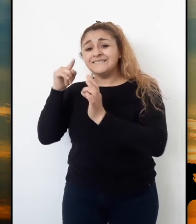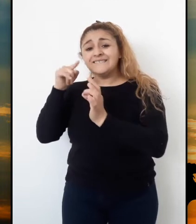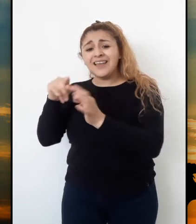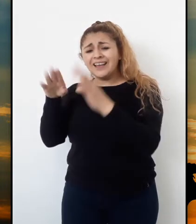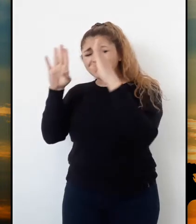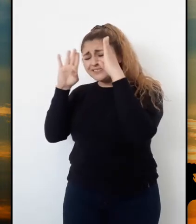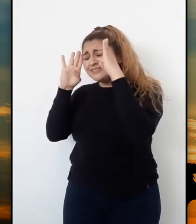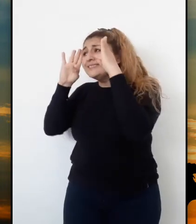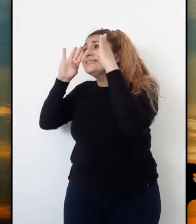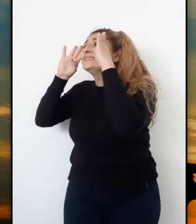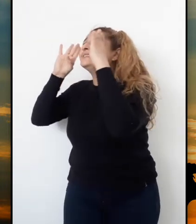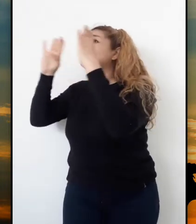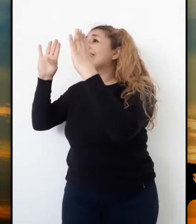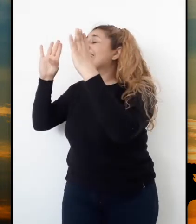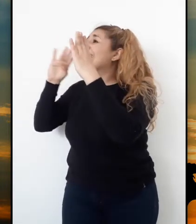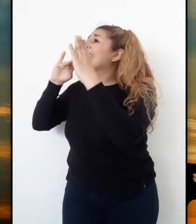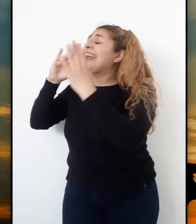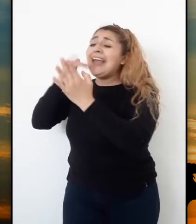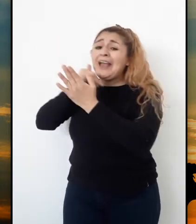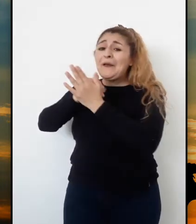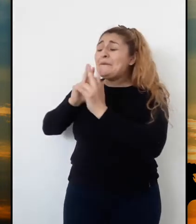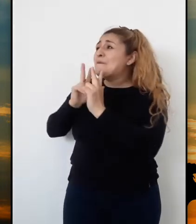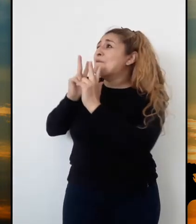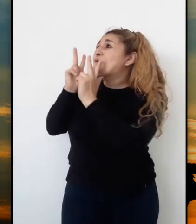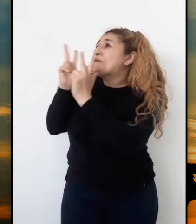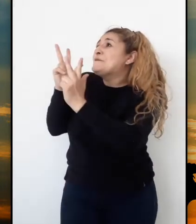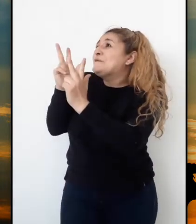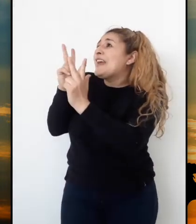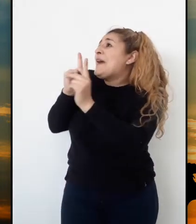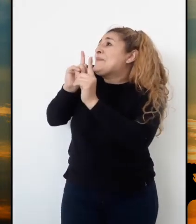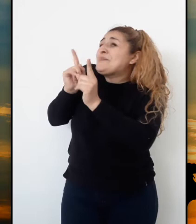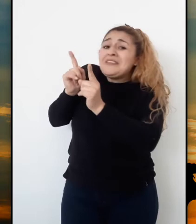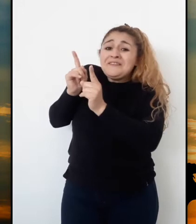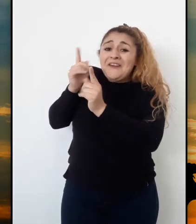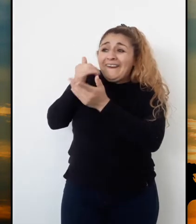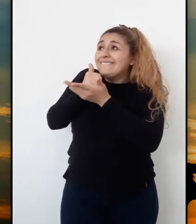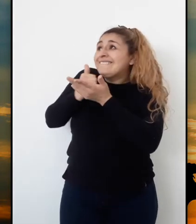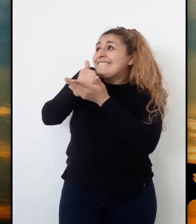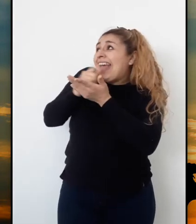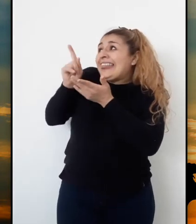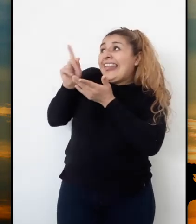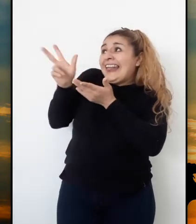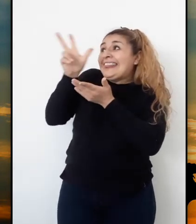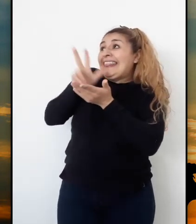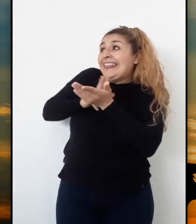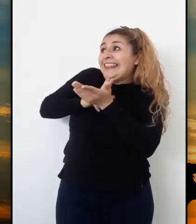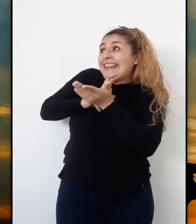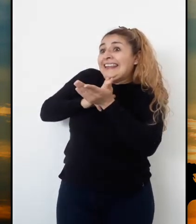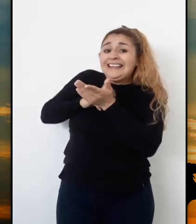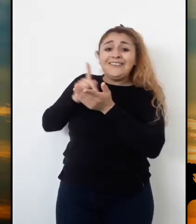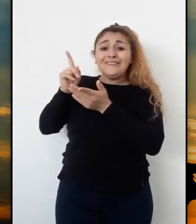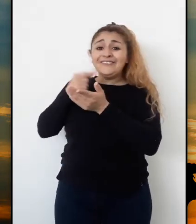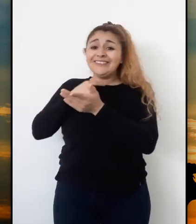Será siempre lo mejor. Même si tu ne le vois pas. Mismo si no lo ves.